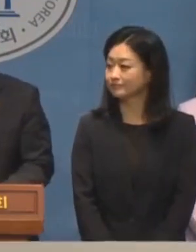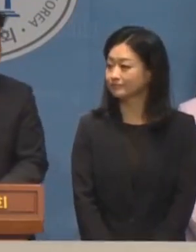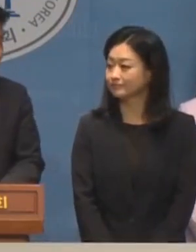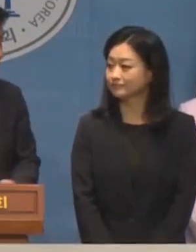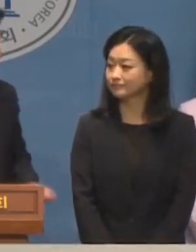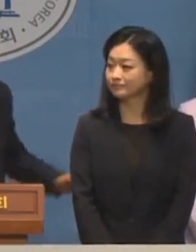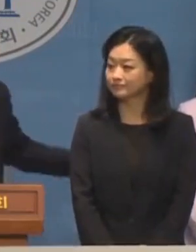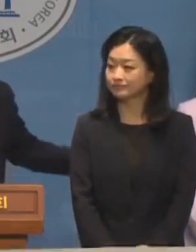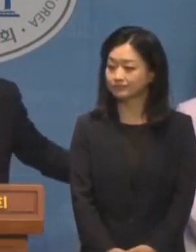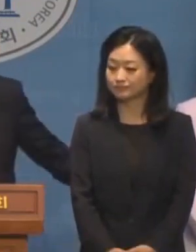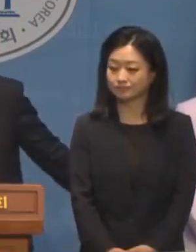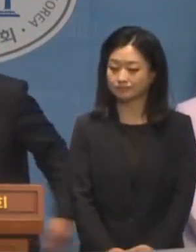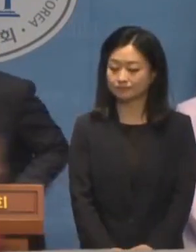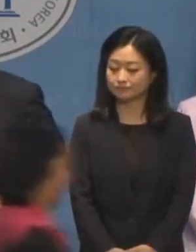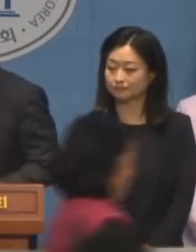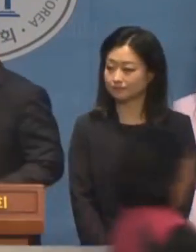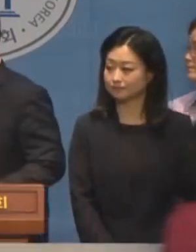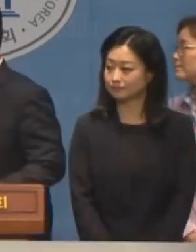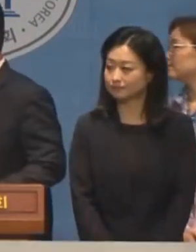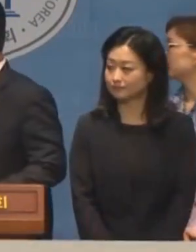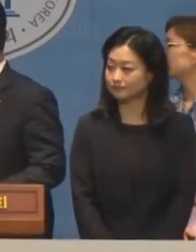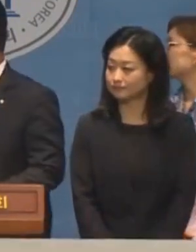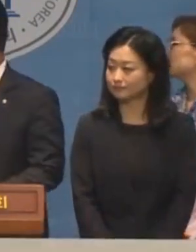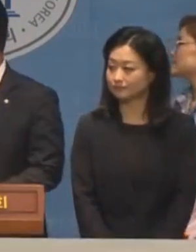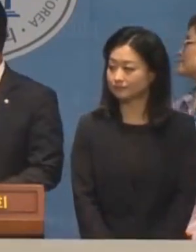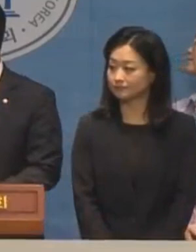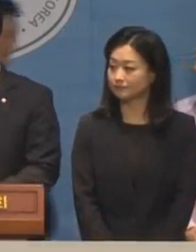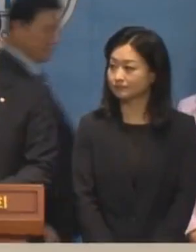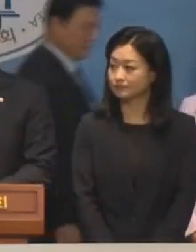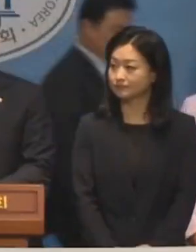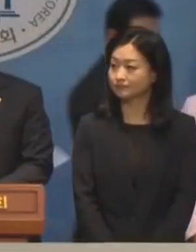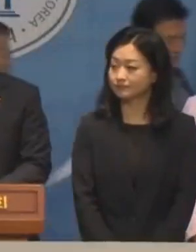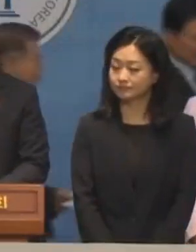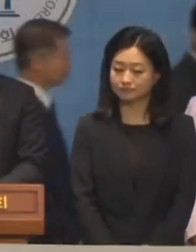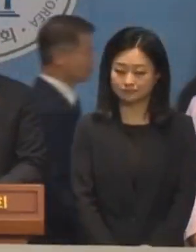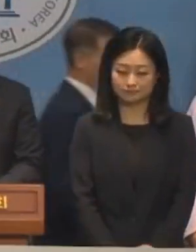네. 의원님들 이쪽으로 좀 오시죠. 네. 아이고 오늘 인원이 많네.